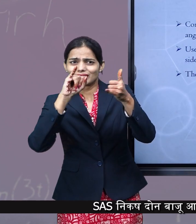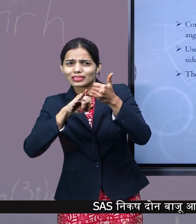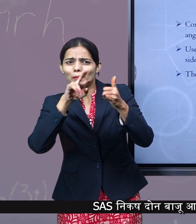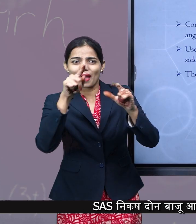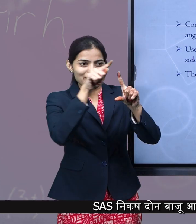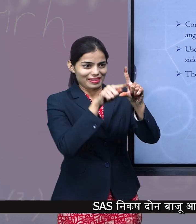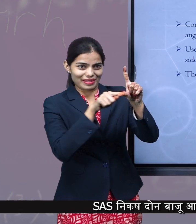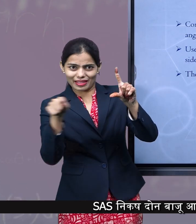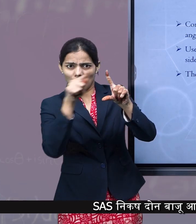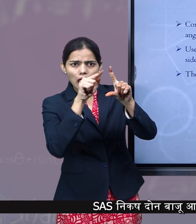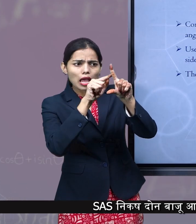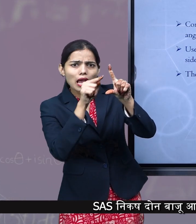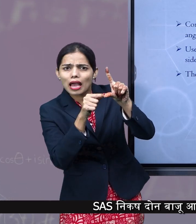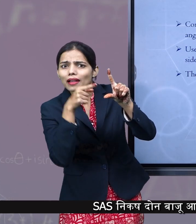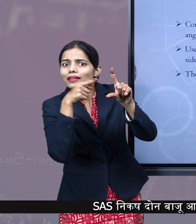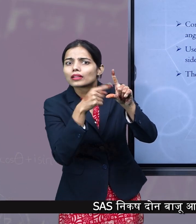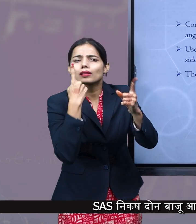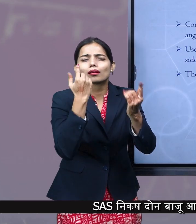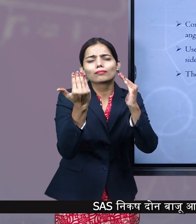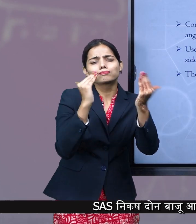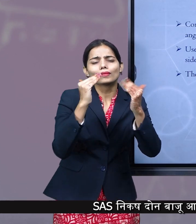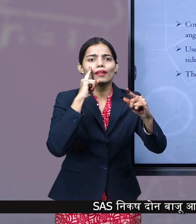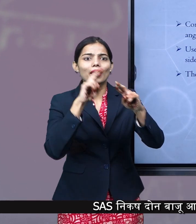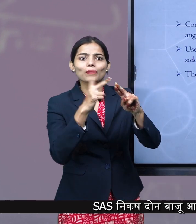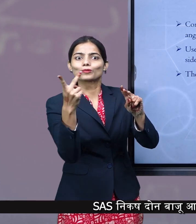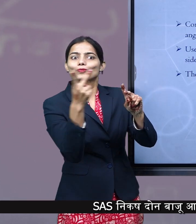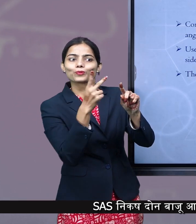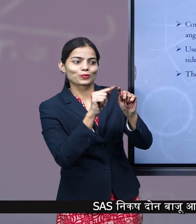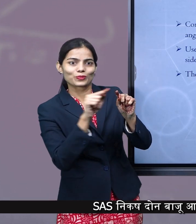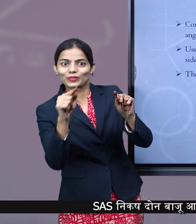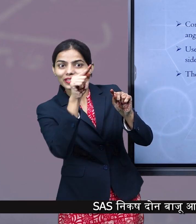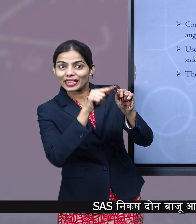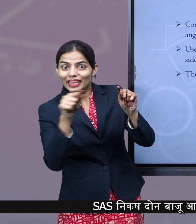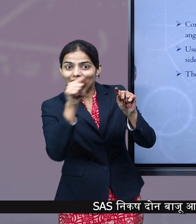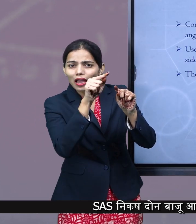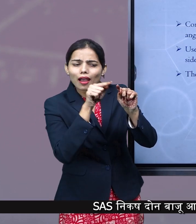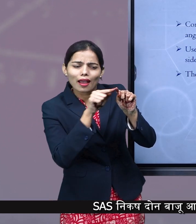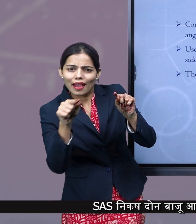SAS निकष दोन बाजू आणि समाविष्ट कोन समान आहेत का ते तपासतो.